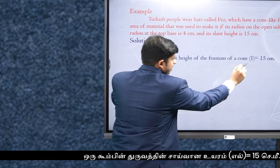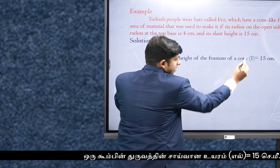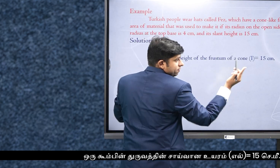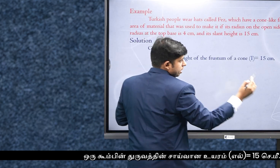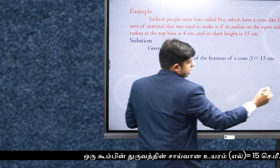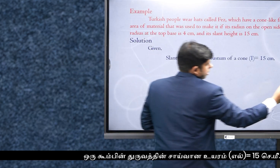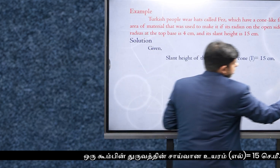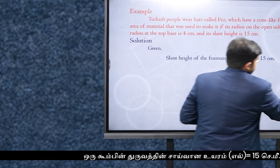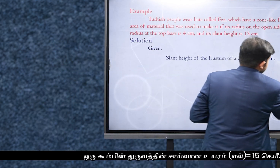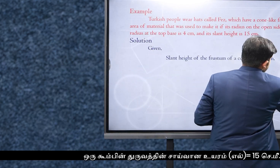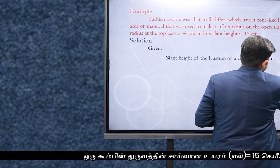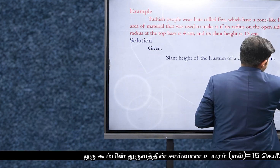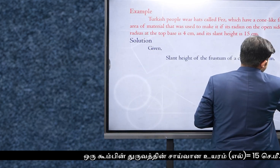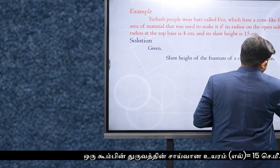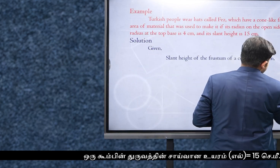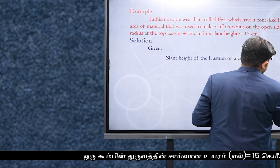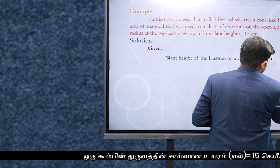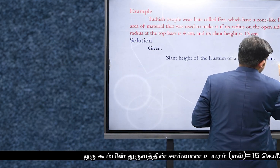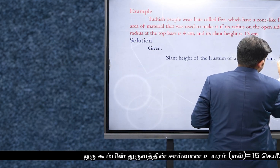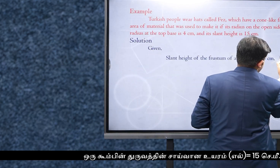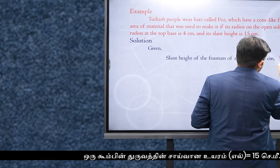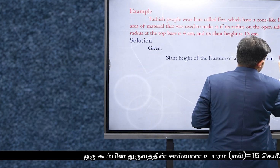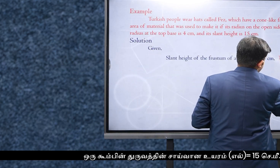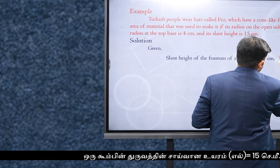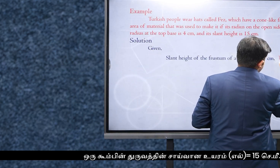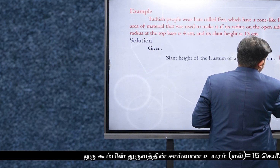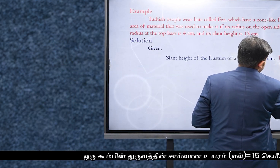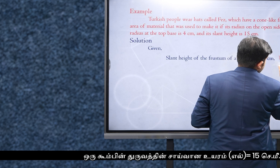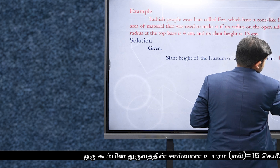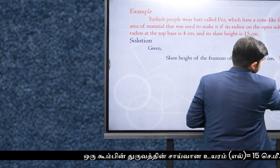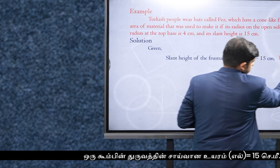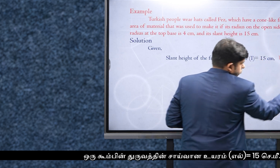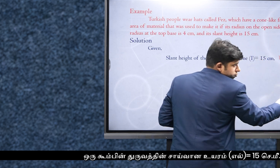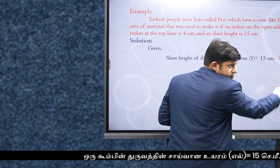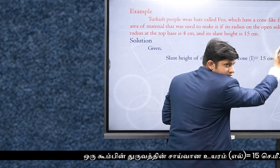சாய்வான உயரம், அதாவது எல் ஈடு 15 சென்டிமீட்டர்.